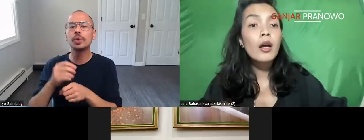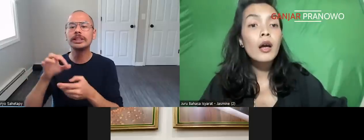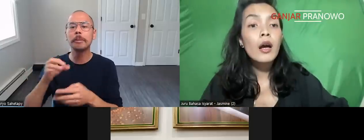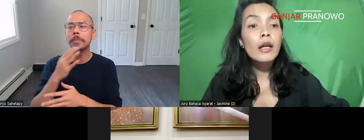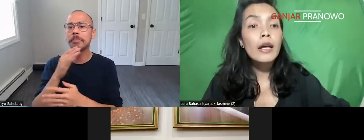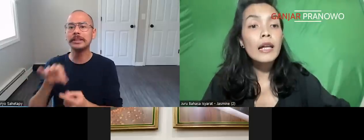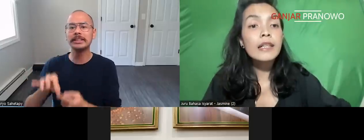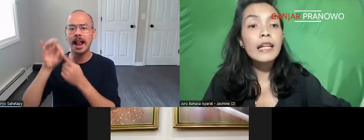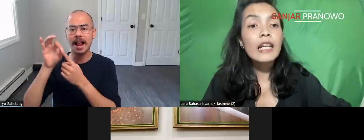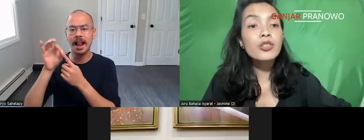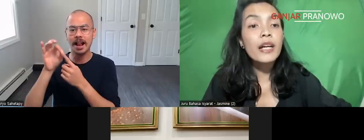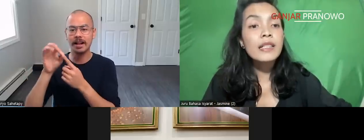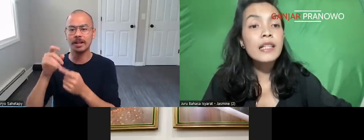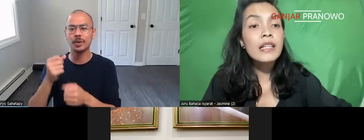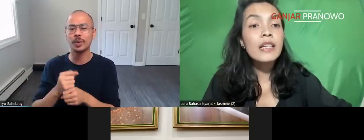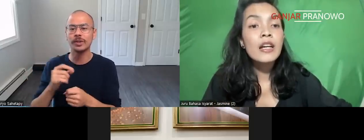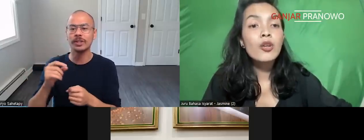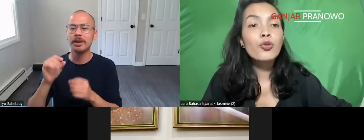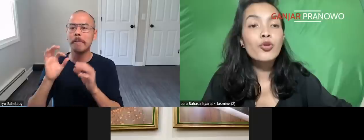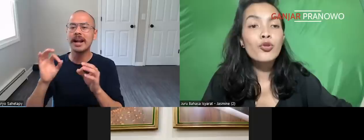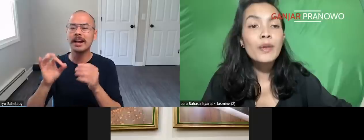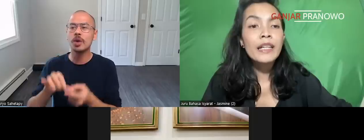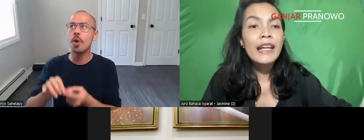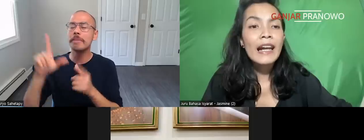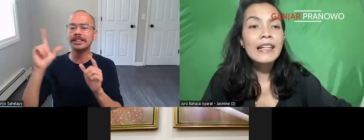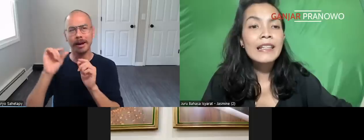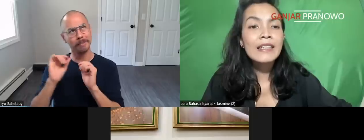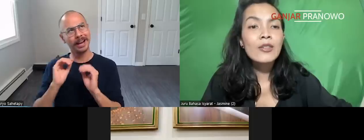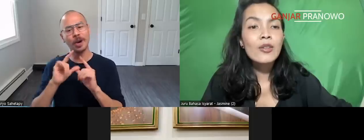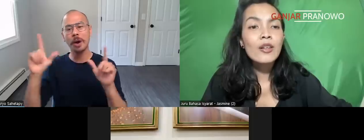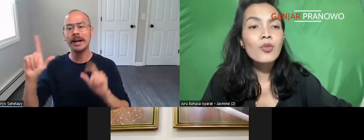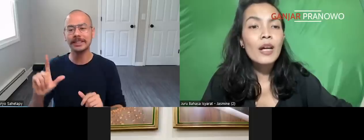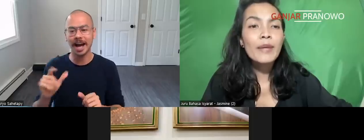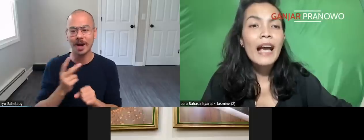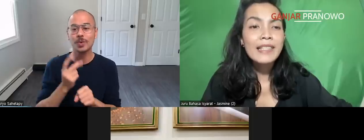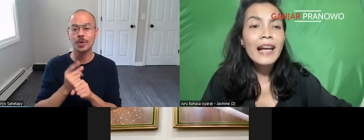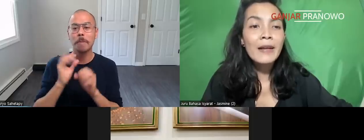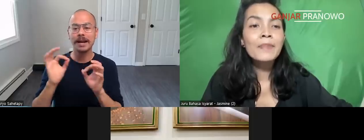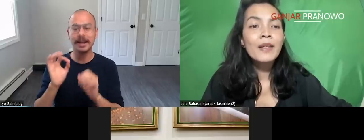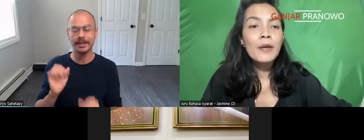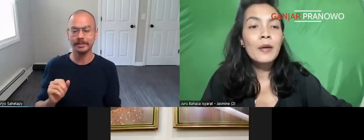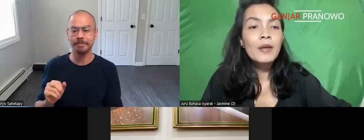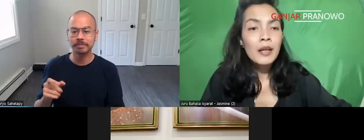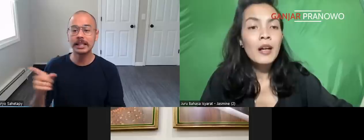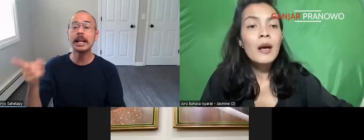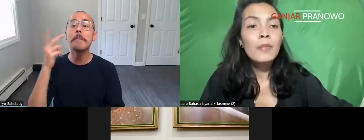dari alasan dari asosiasi guru Pendidikan luar